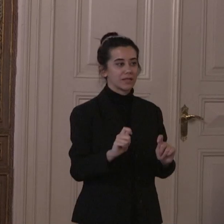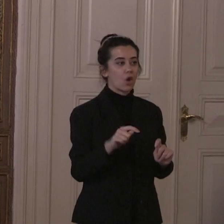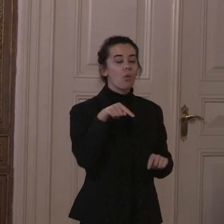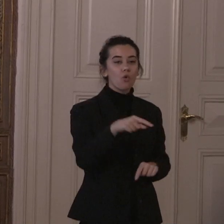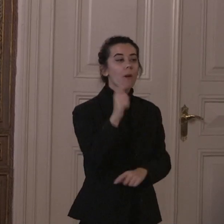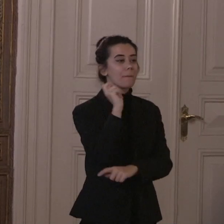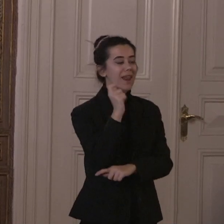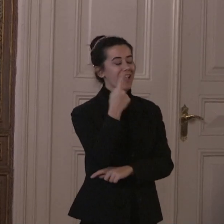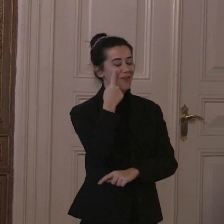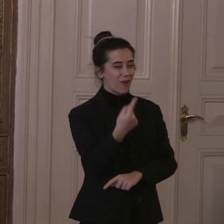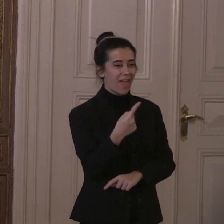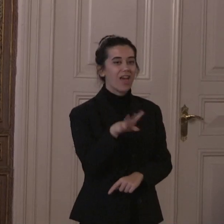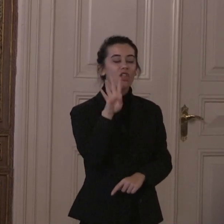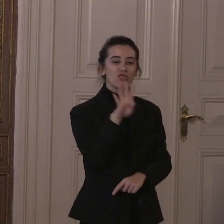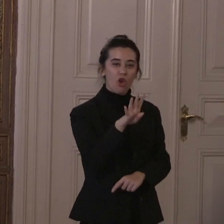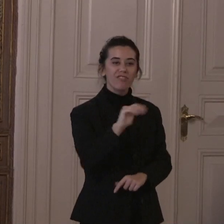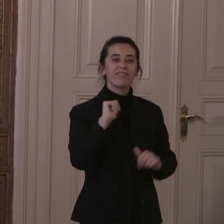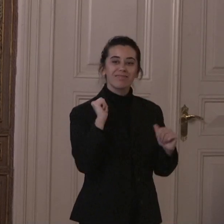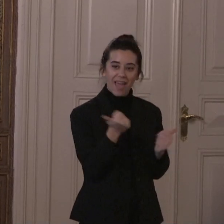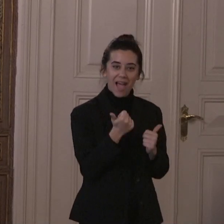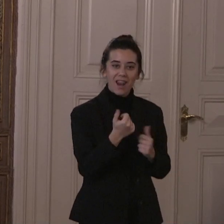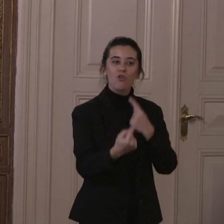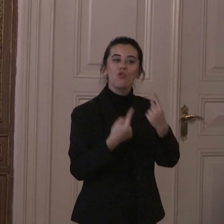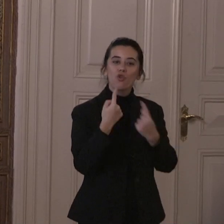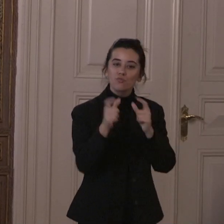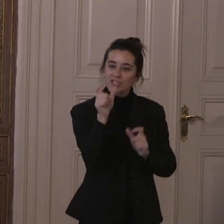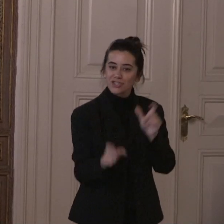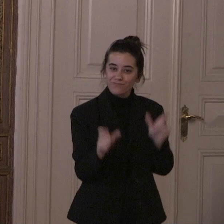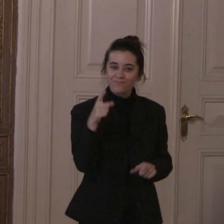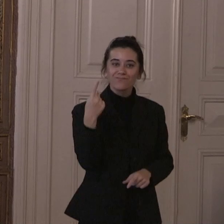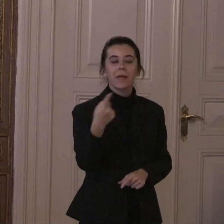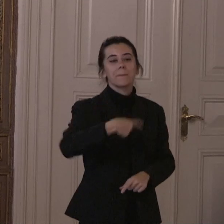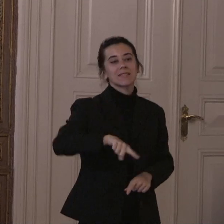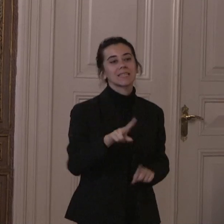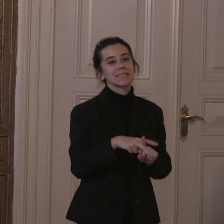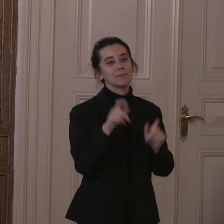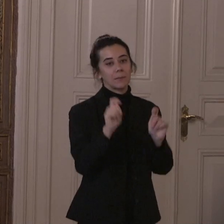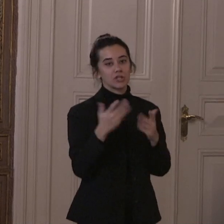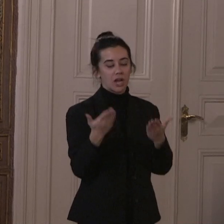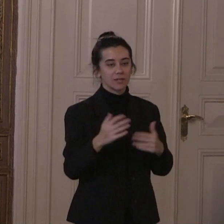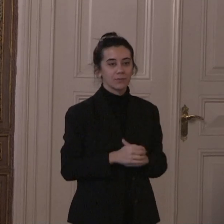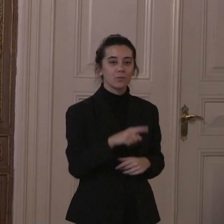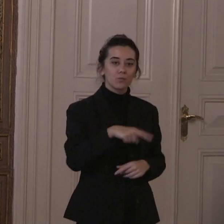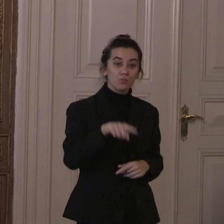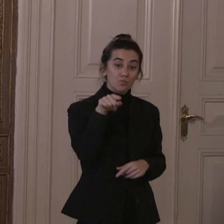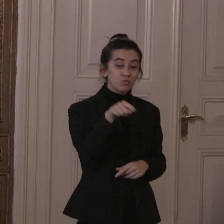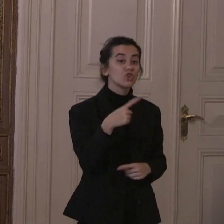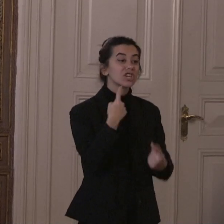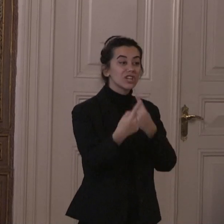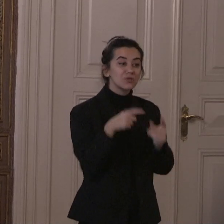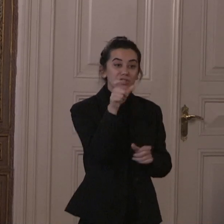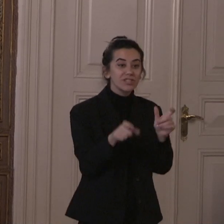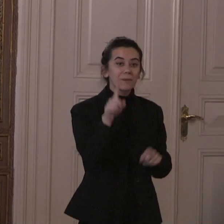Bu panelde 4 değerli konuşmacı bizlerle olacak. Bu konuşmacılardan